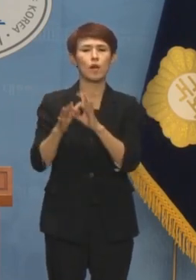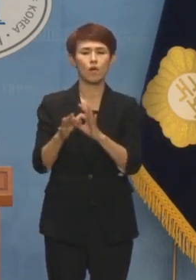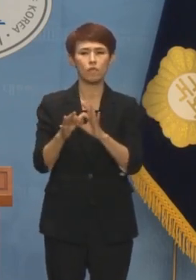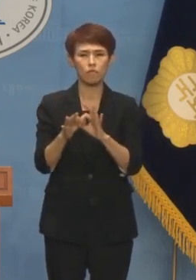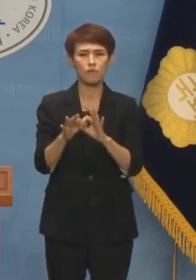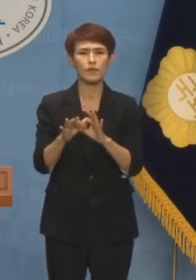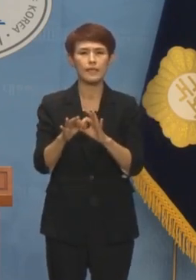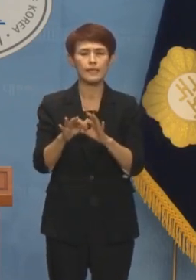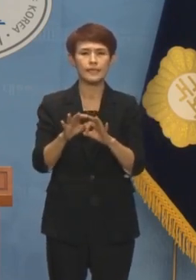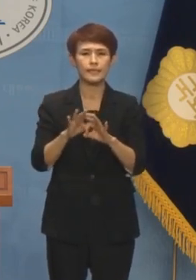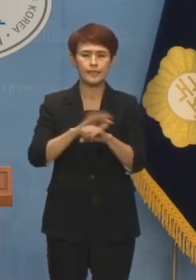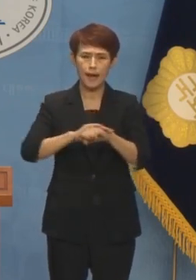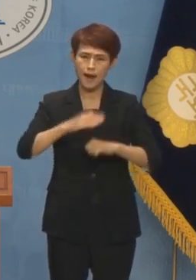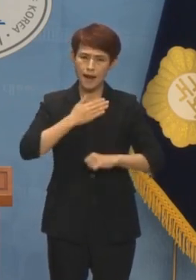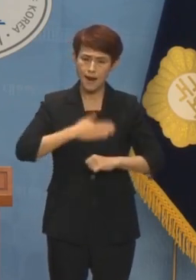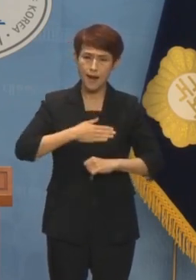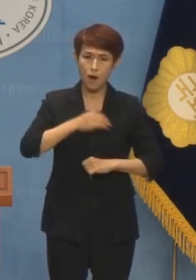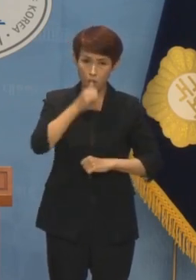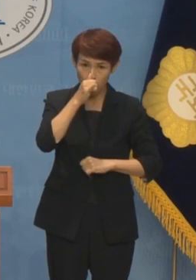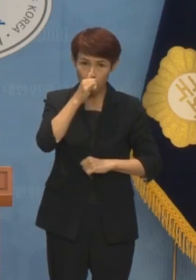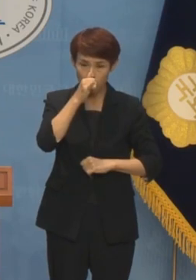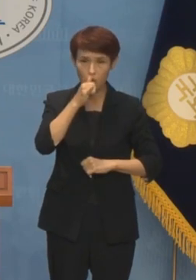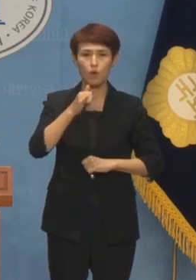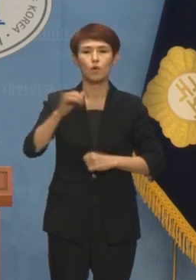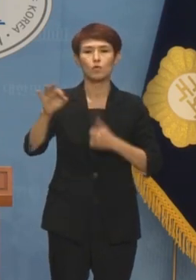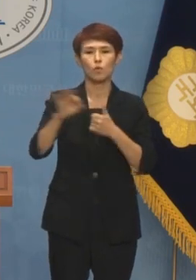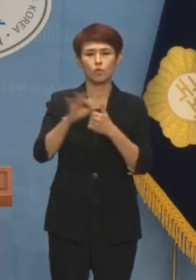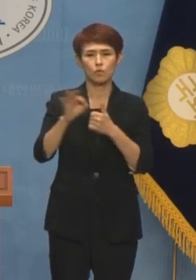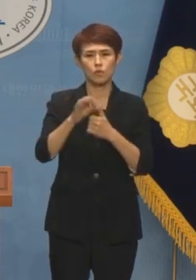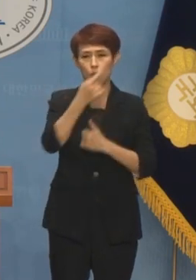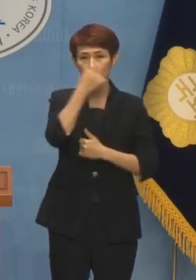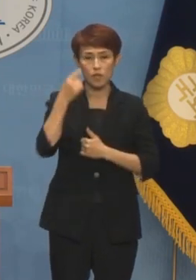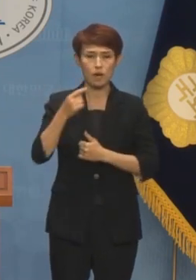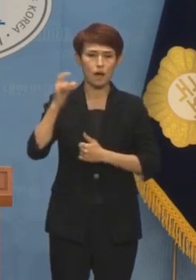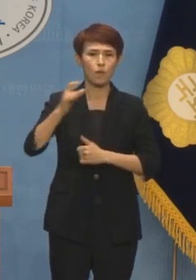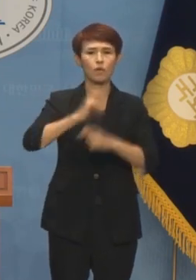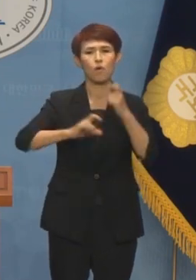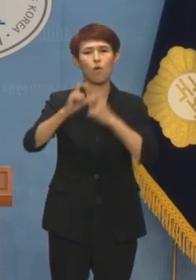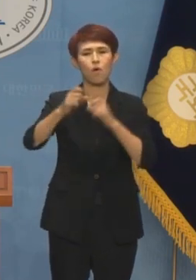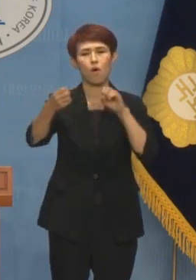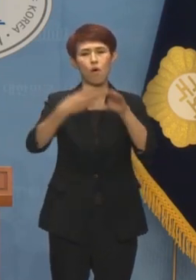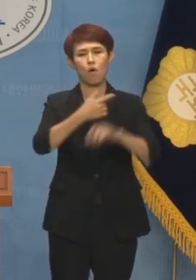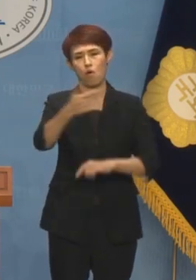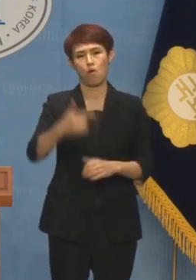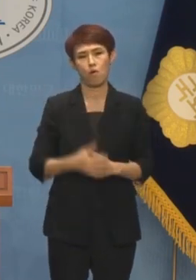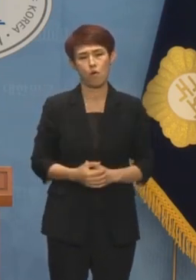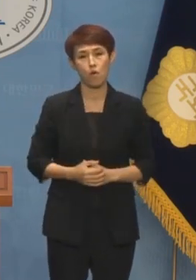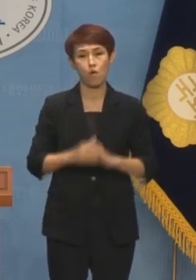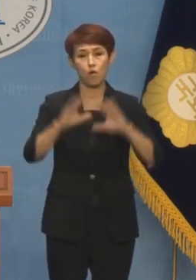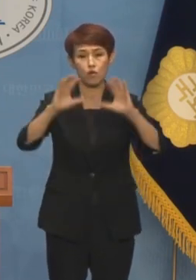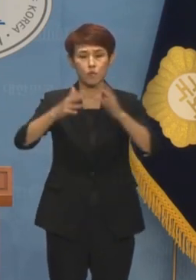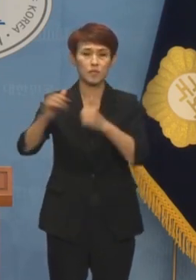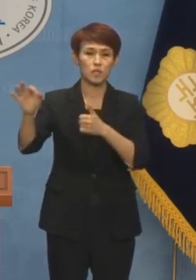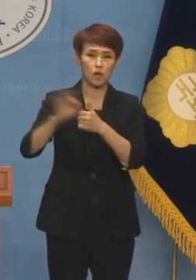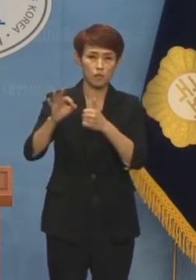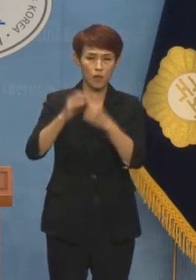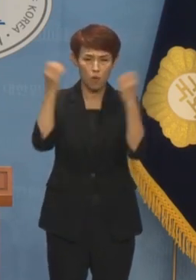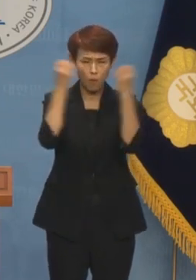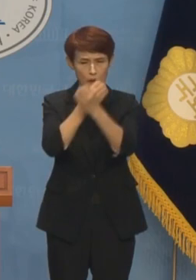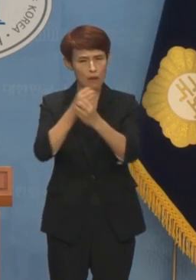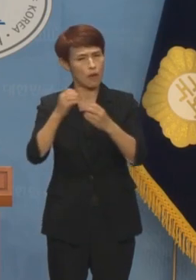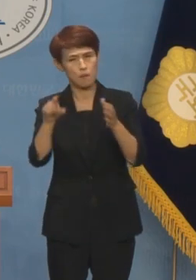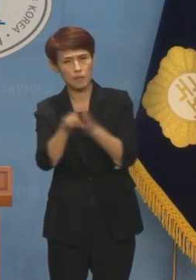이해도가 높아질수록 소득보장 강화의 응답률이 높아졌습니다. 국민연금에 대한 오해와